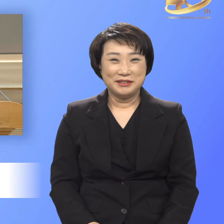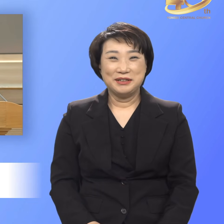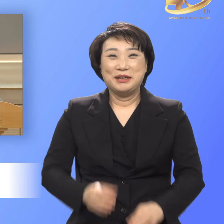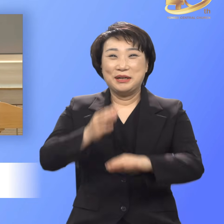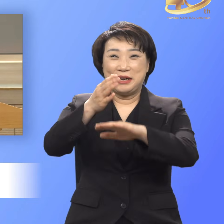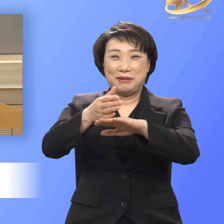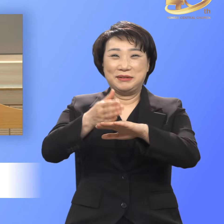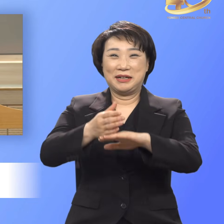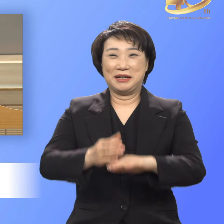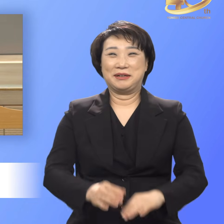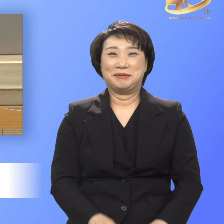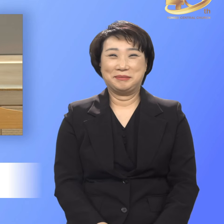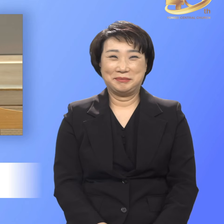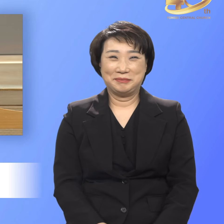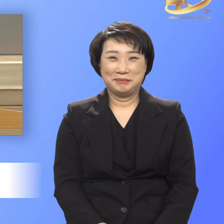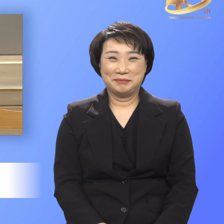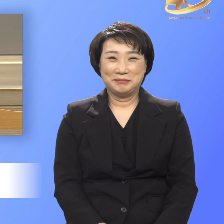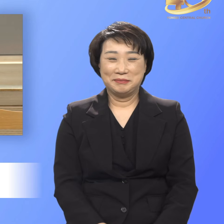얼마나 감사하냐.